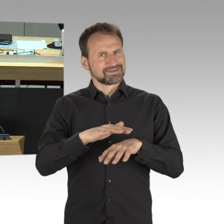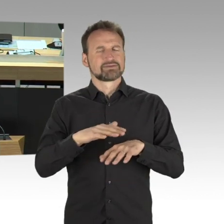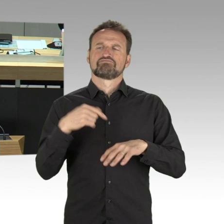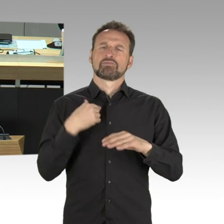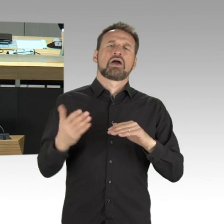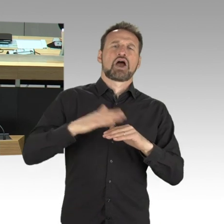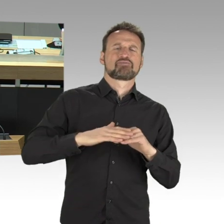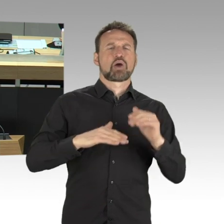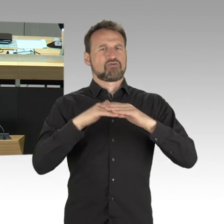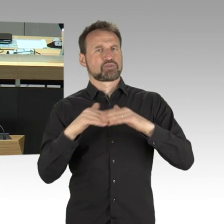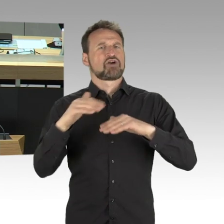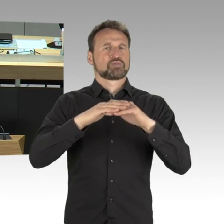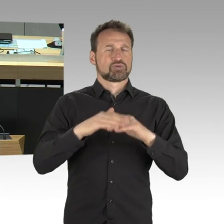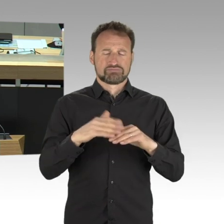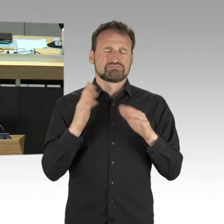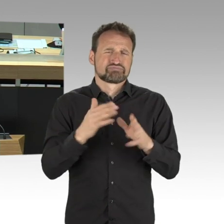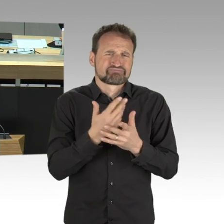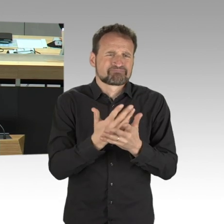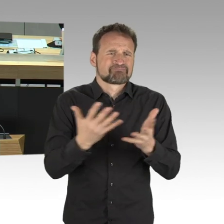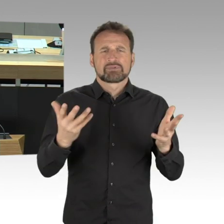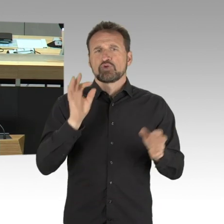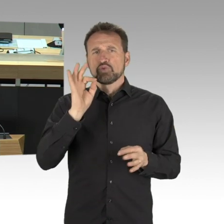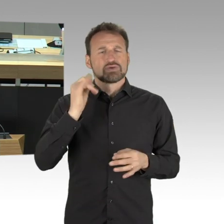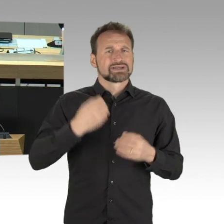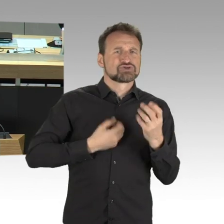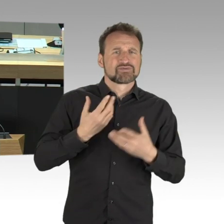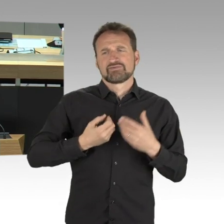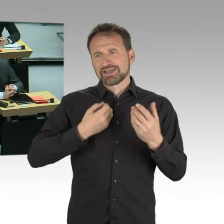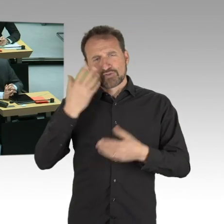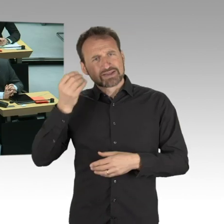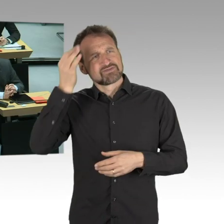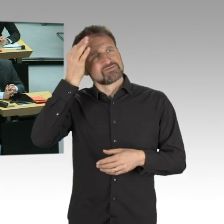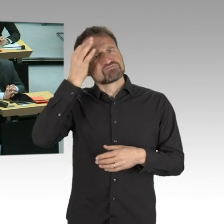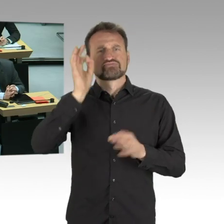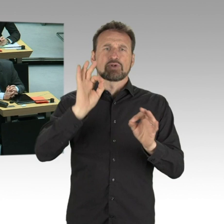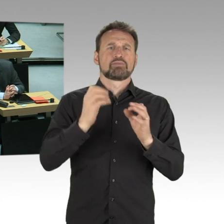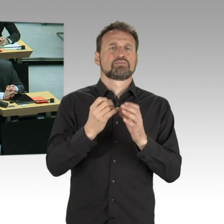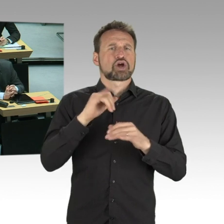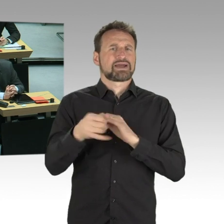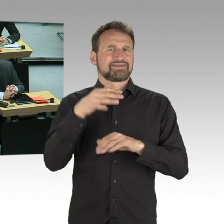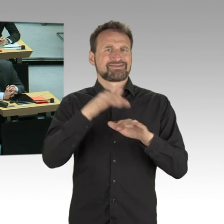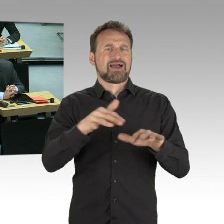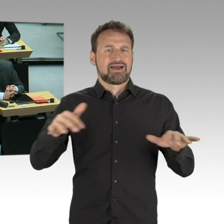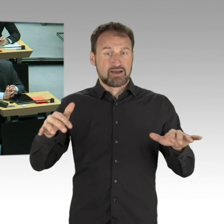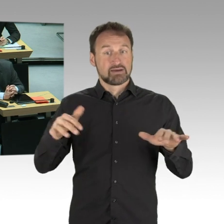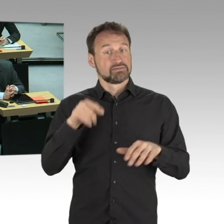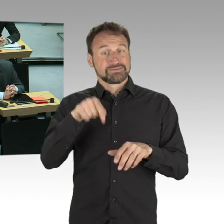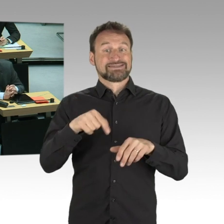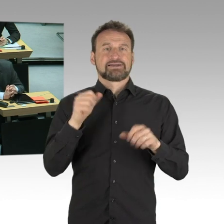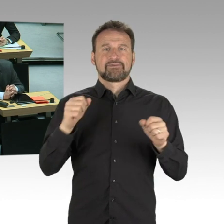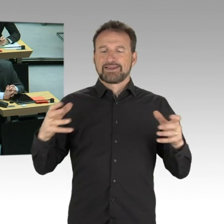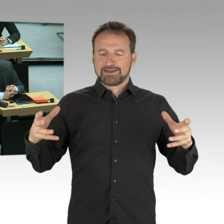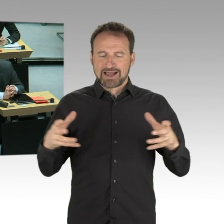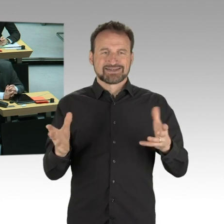Projekten, die nun strategisch zusammengeführt und verwaltungsübergreifend zusammengedacht werden. Es existiert als Dachstruktur das bewährte